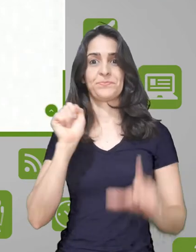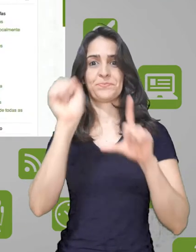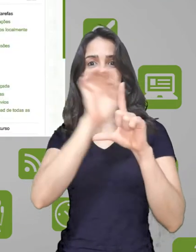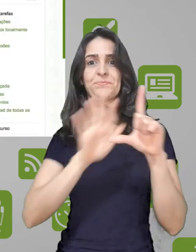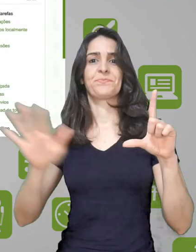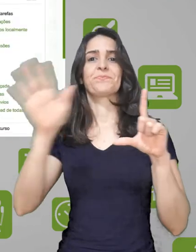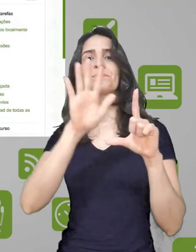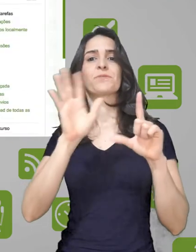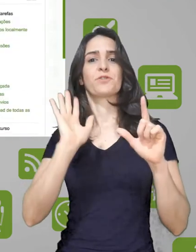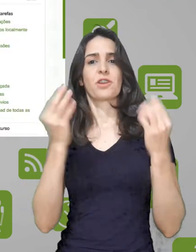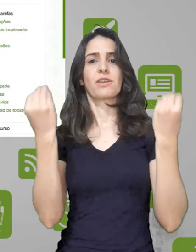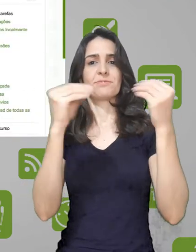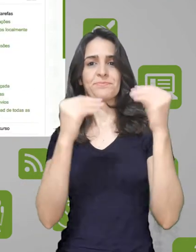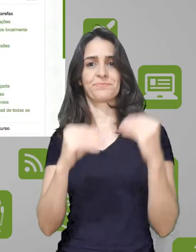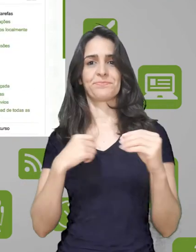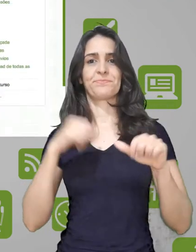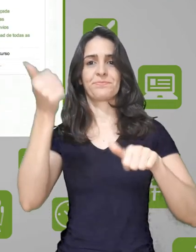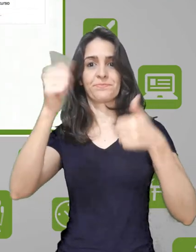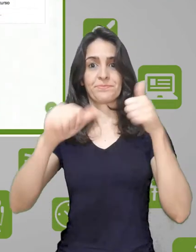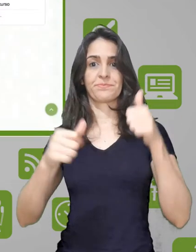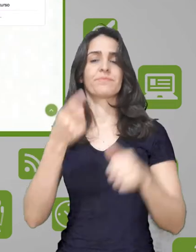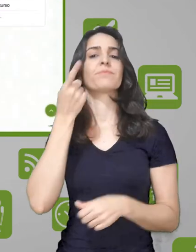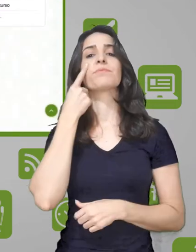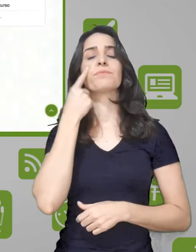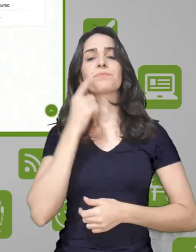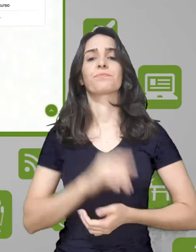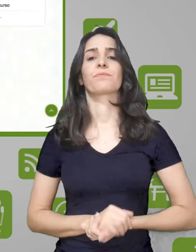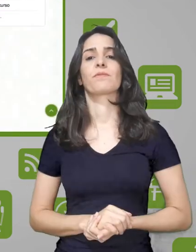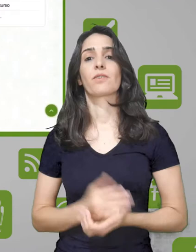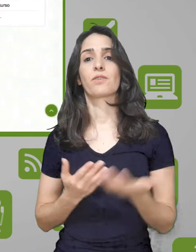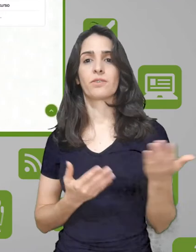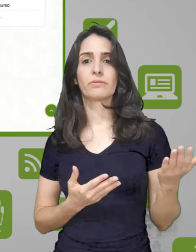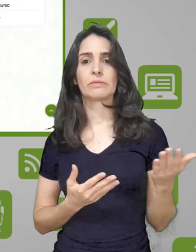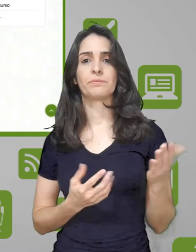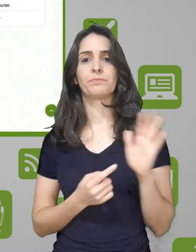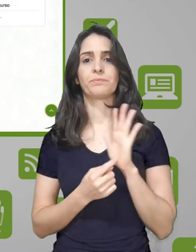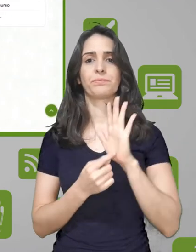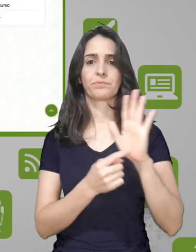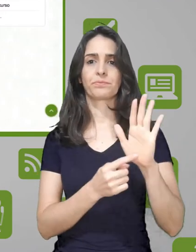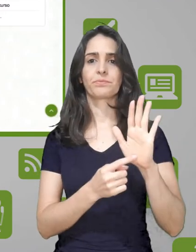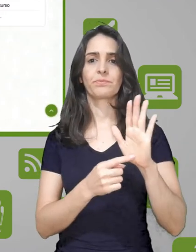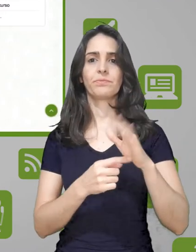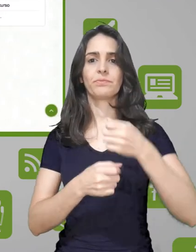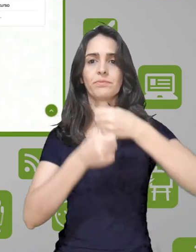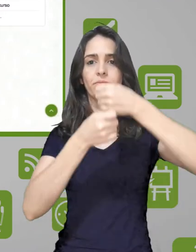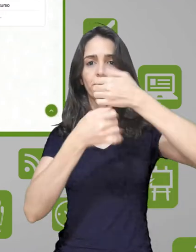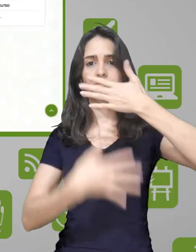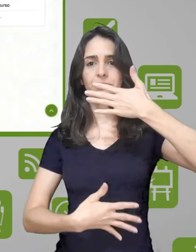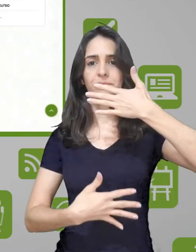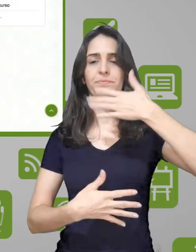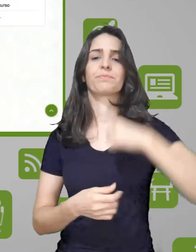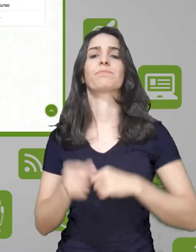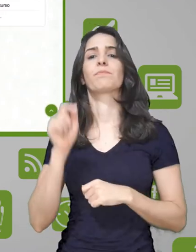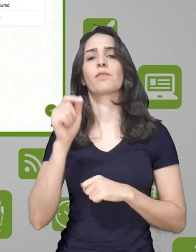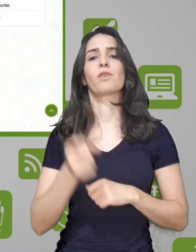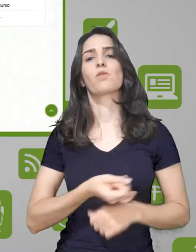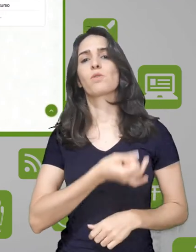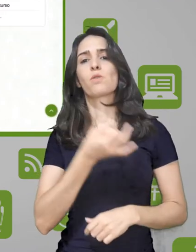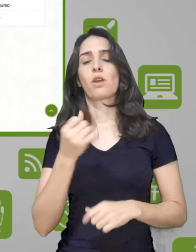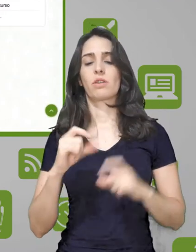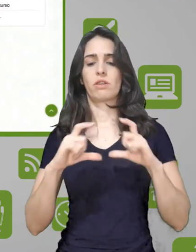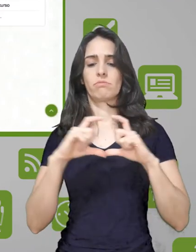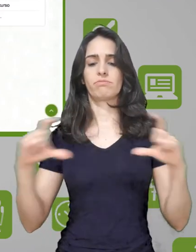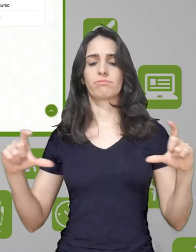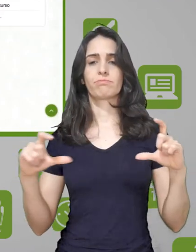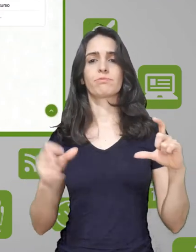que já tem envios e e avaliações e verificamos que nos aparece um sumário de avaliação